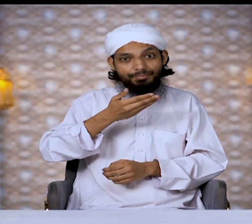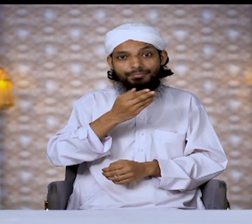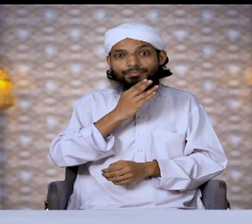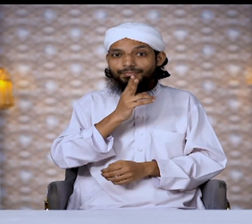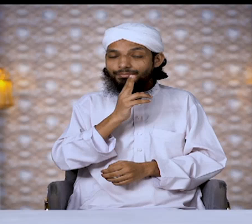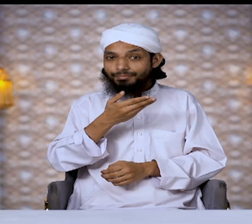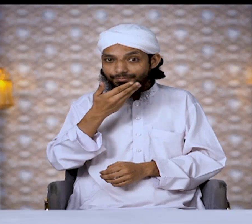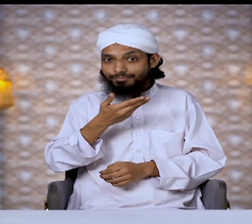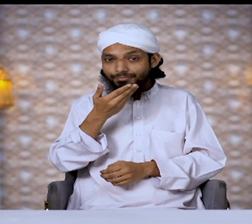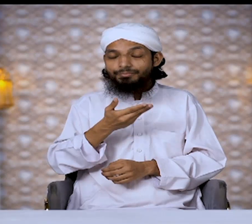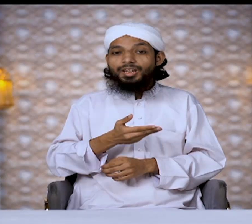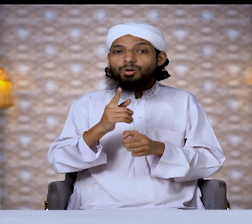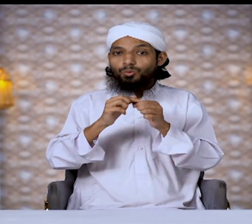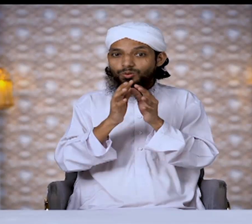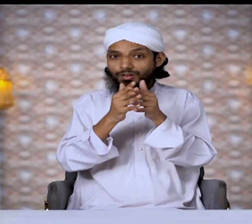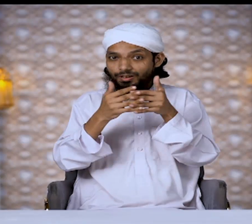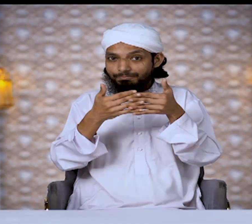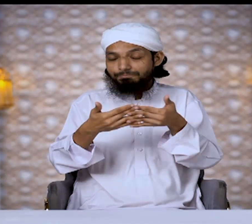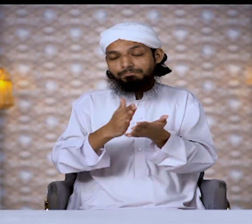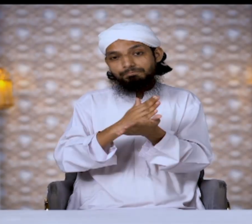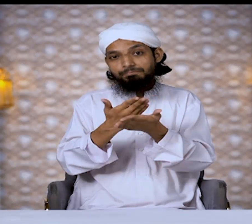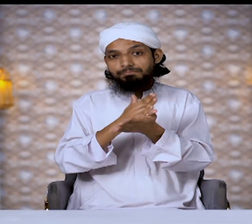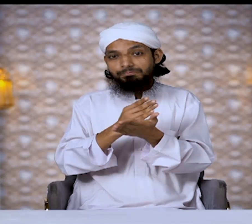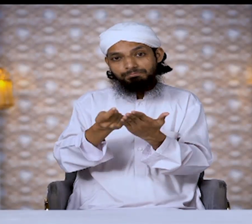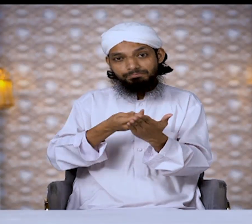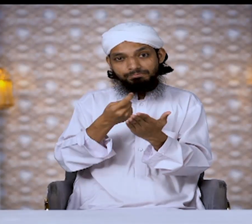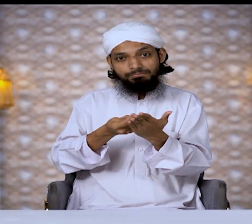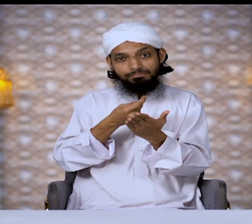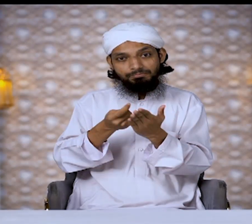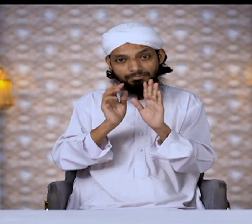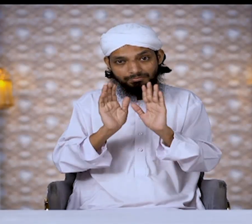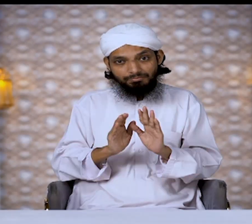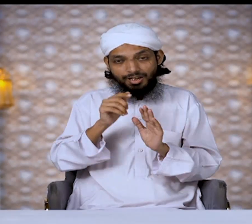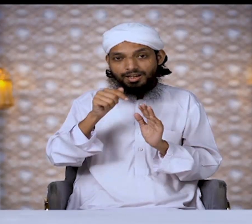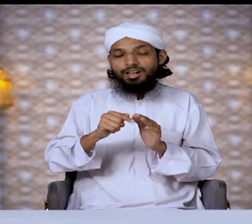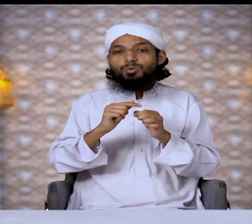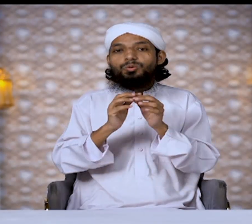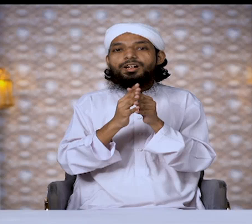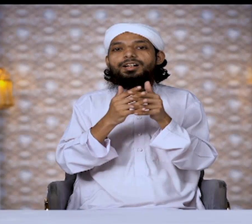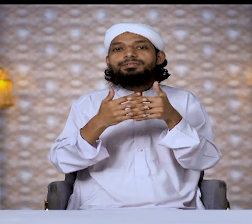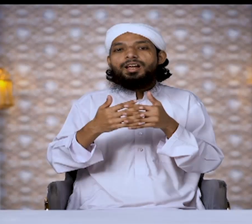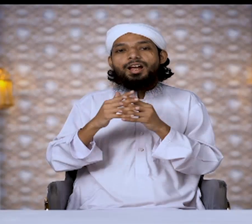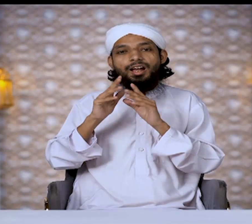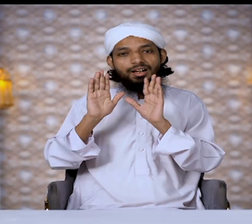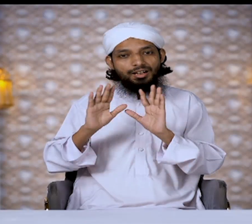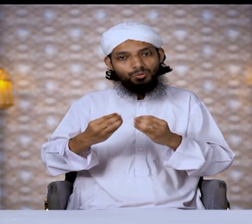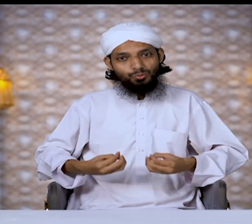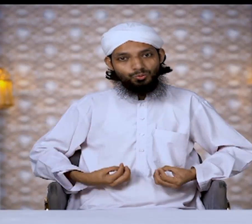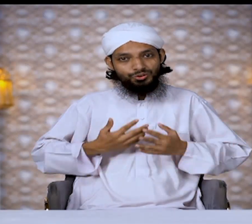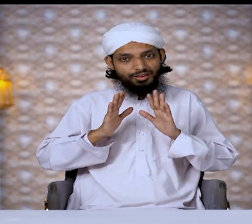گیا ہے۔ خدمت قرآن پاک کی وہ لاجواب کی، راضی رضا سے صاحب قرآن ہے آج بھی۔